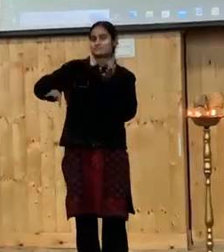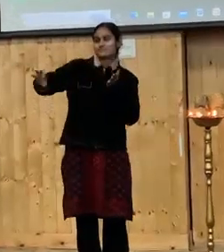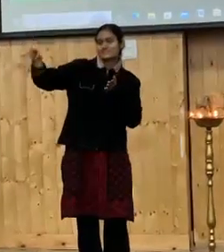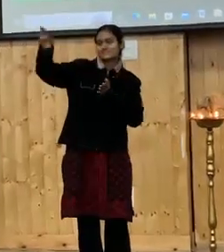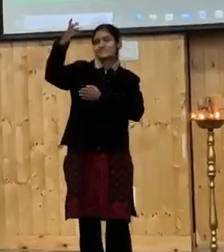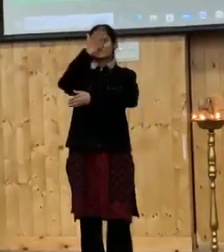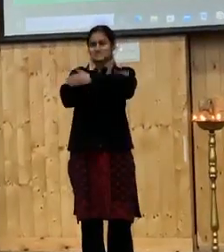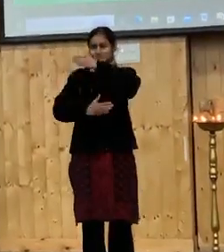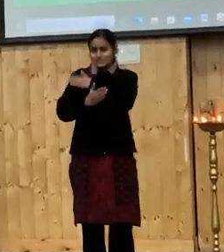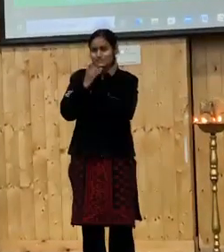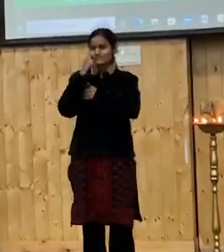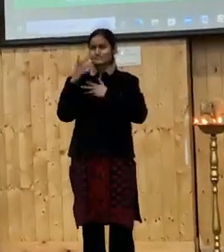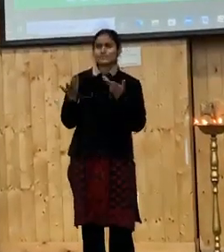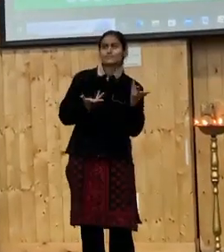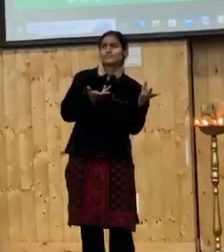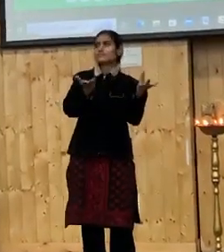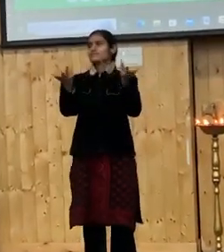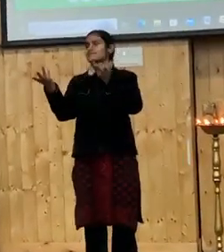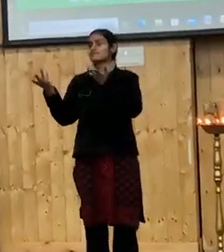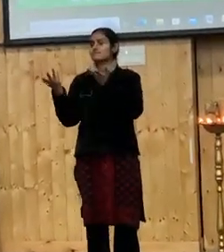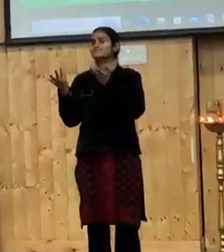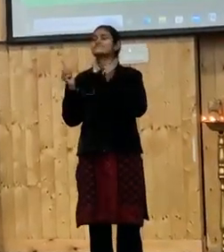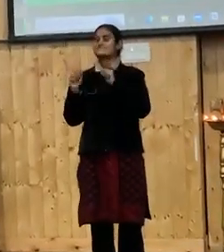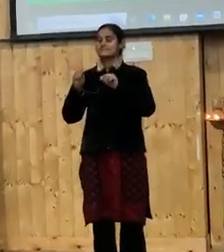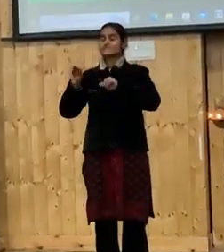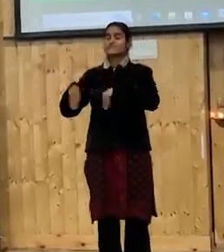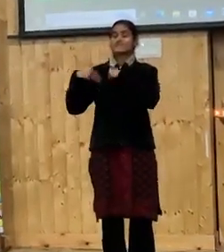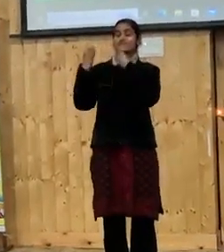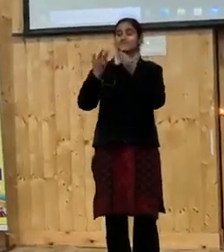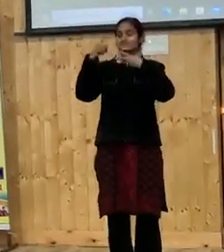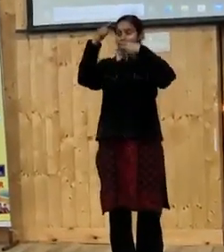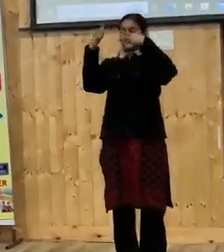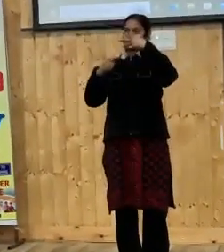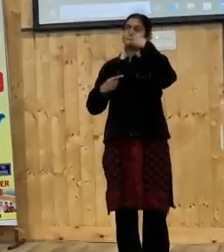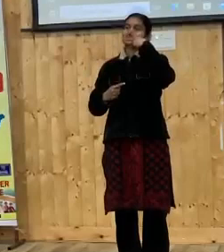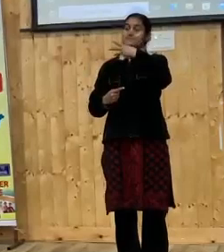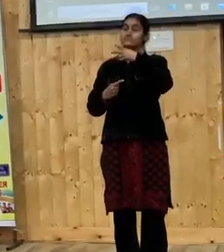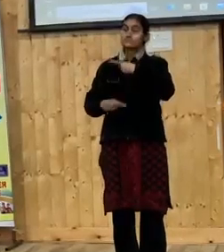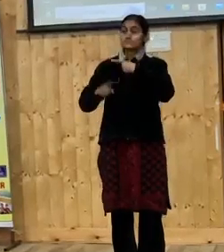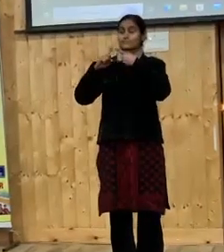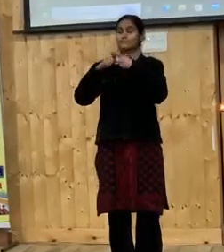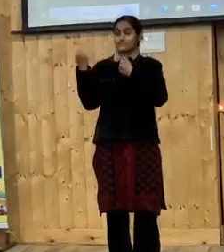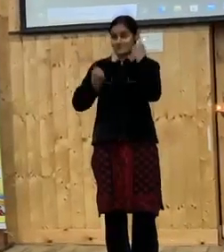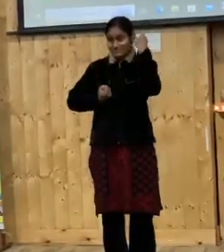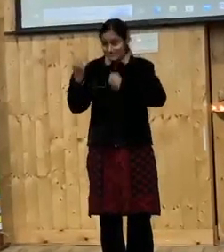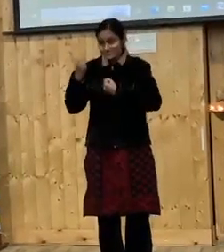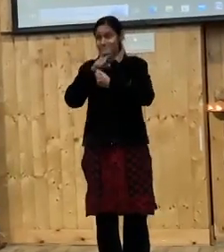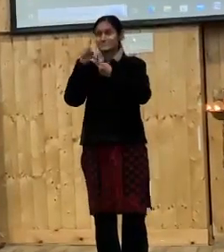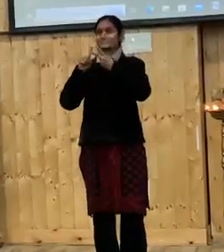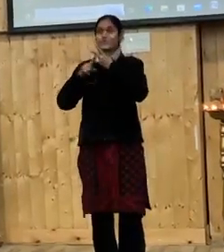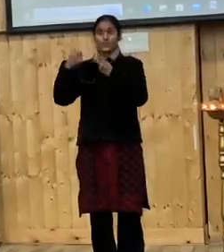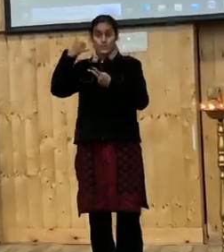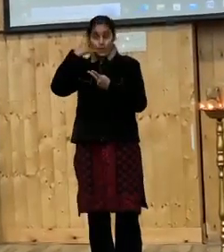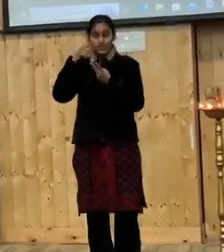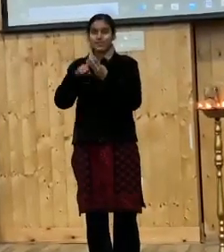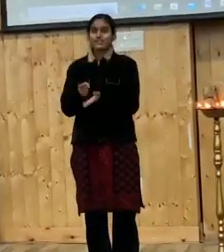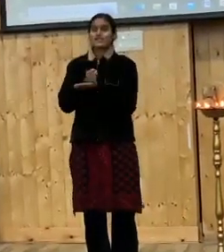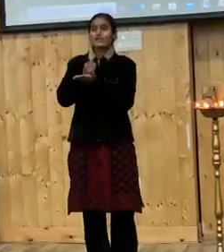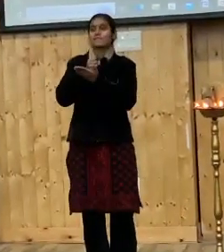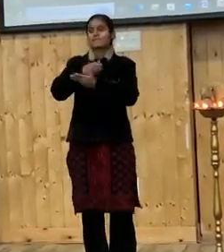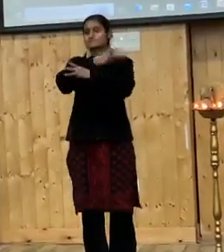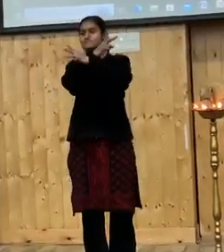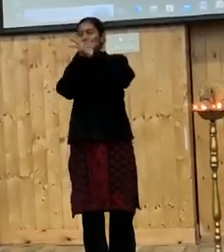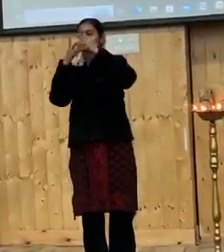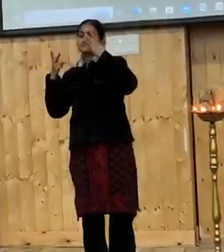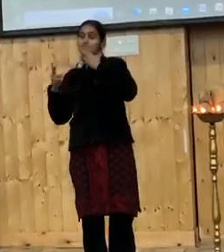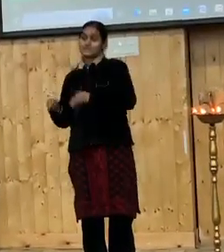जिला किश्तवाड़ के सभी दिव्यांग लोगों के लिए पोलिंग स्टेशंस पर हर तरह की सुविधाएं उपलब्ध होंगी,